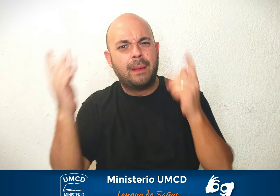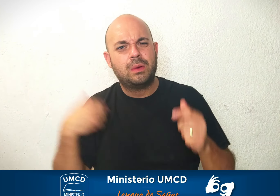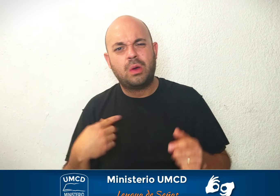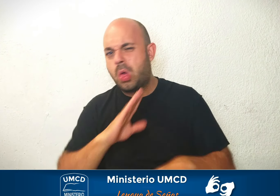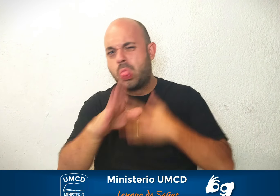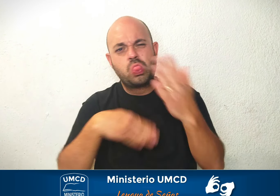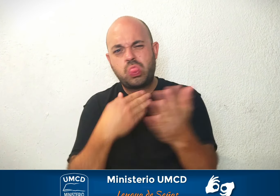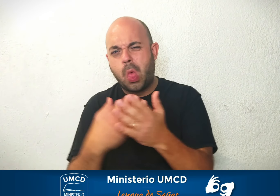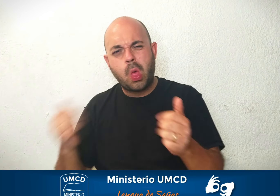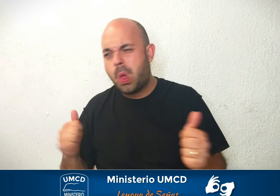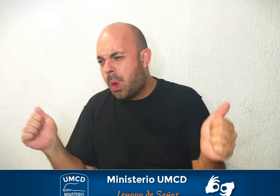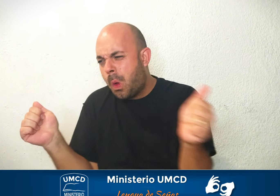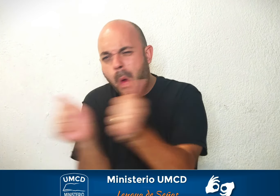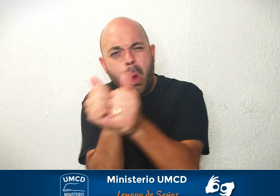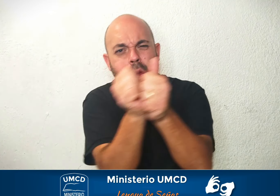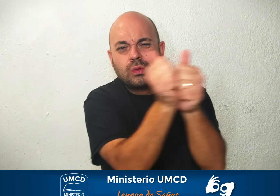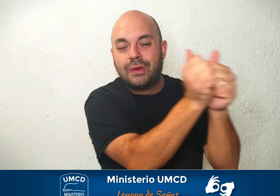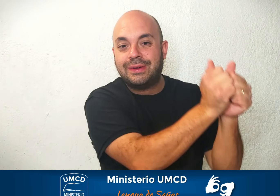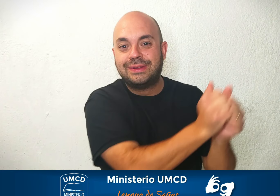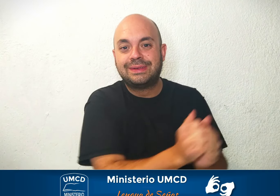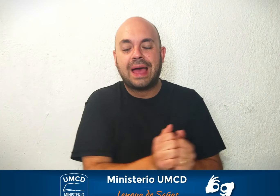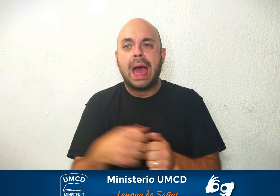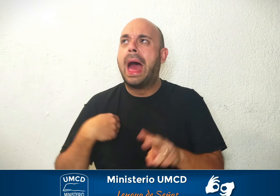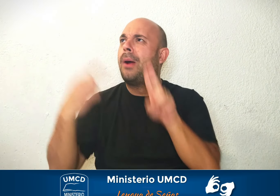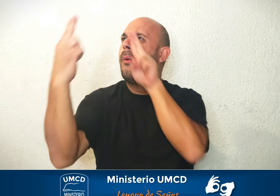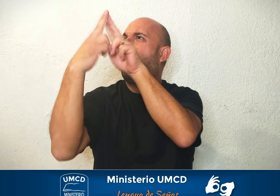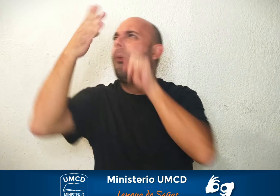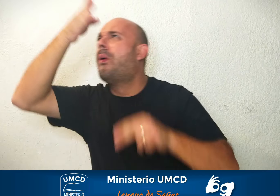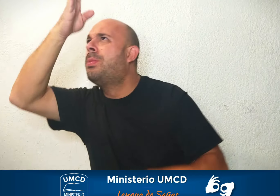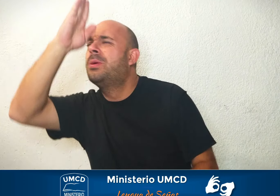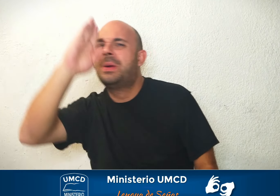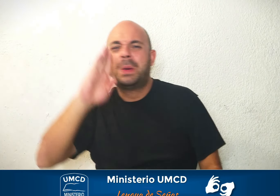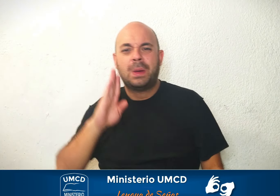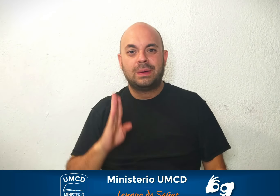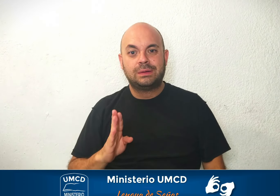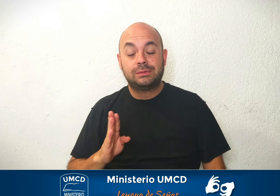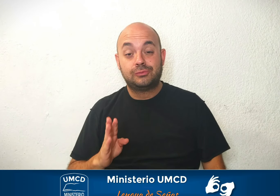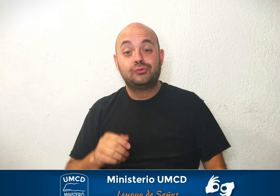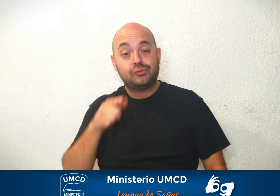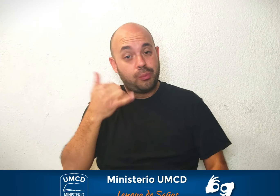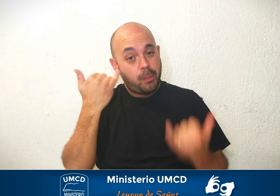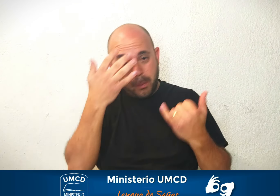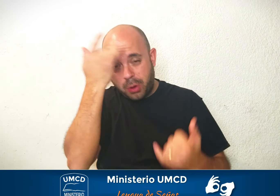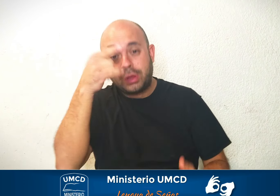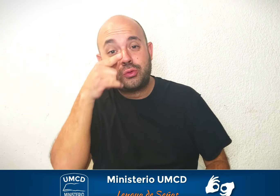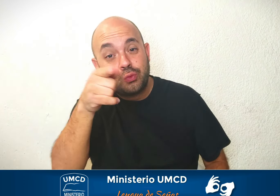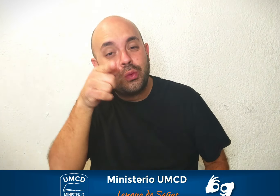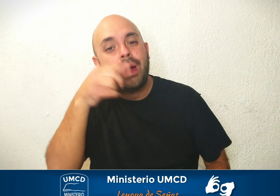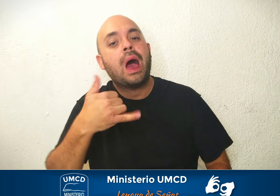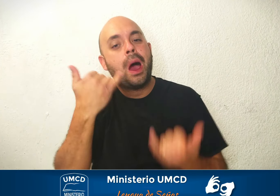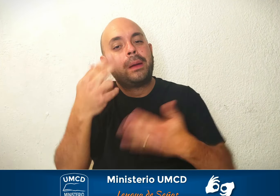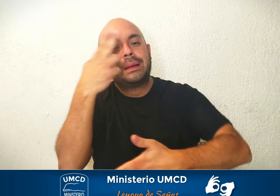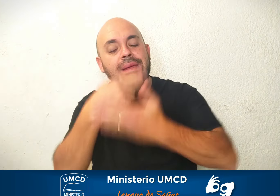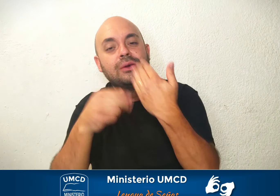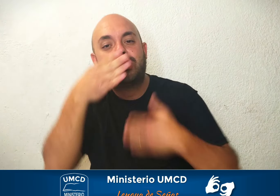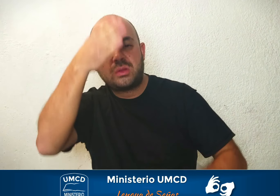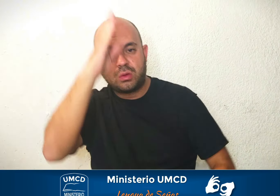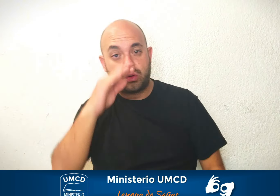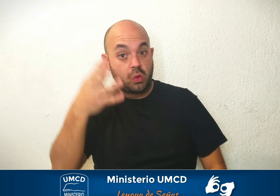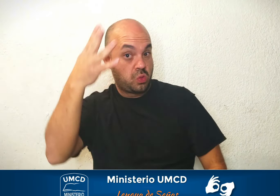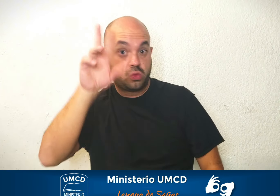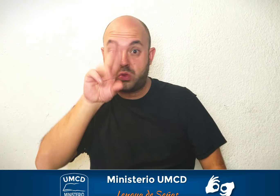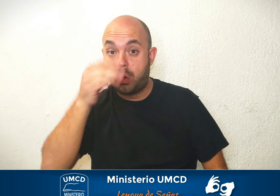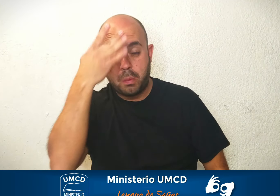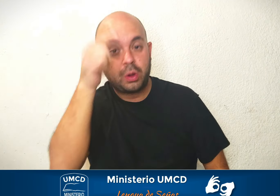Cristo, para que conozca cuál es esta nueva posición que Dios puede darle a usted, no por mérito suyo,